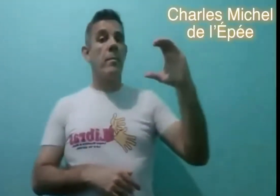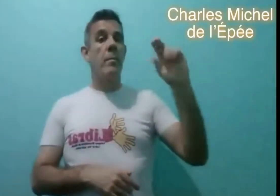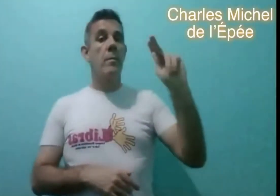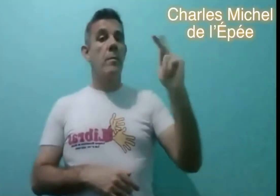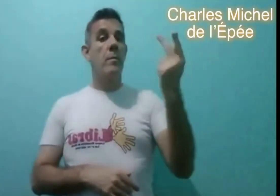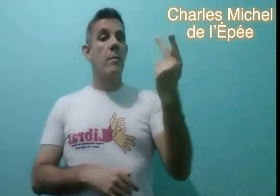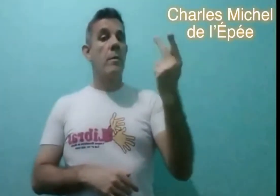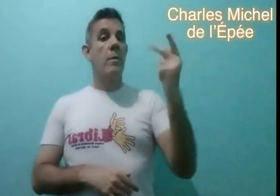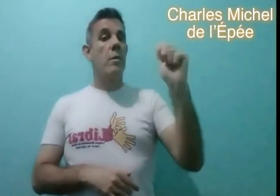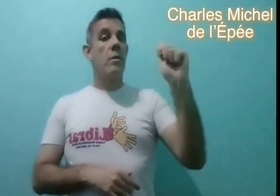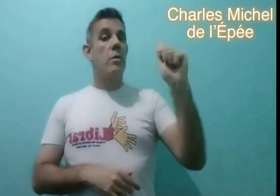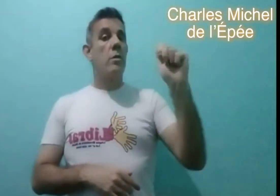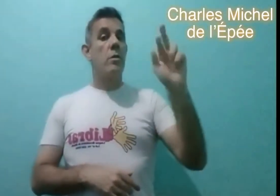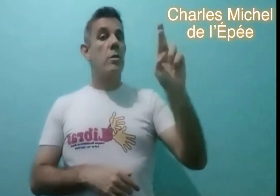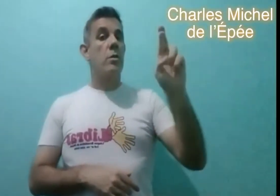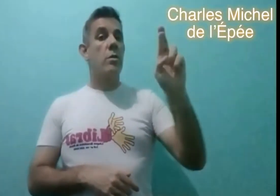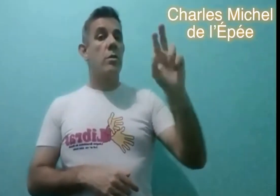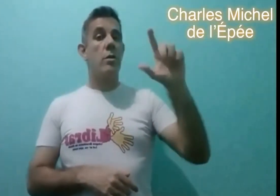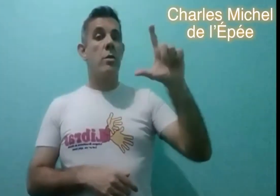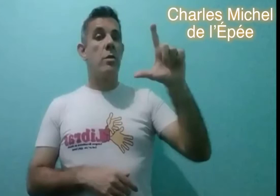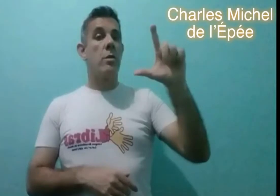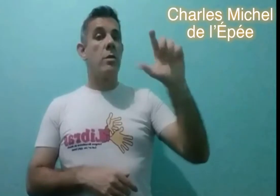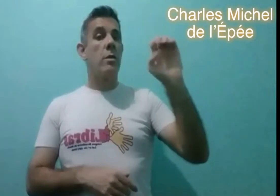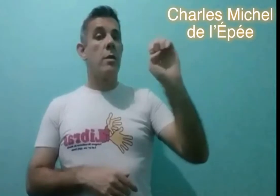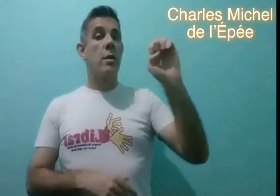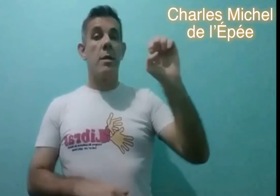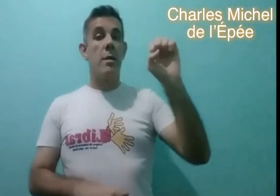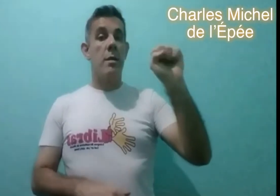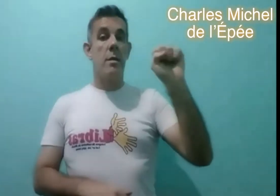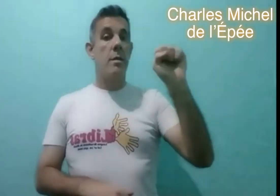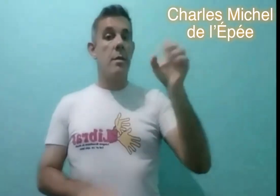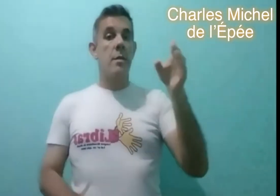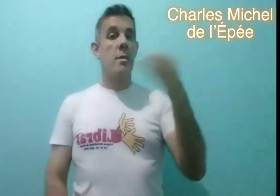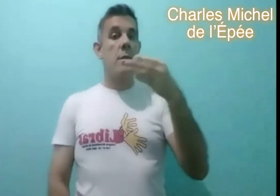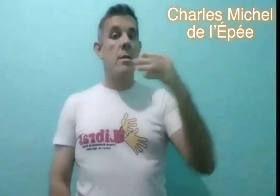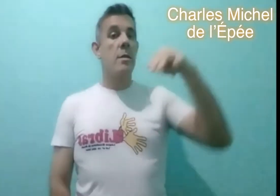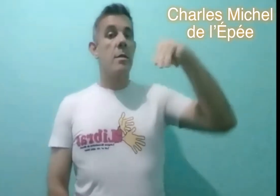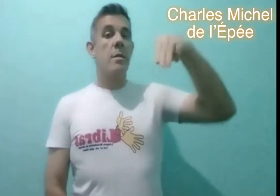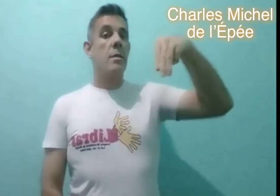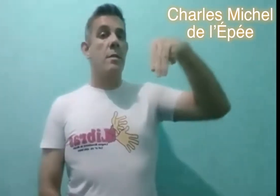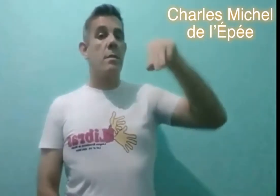França, e foi aluno de Charles Michel Delepé.